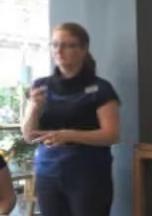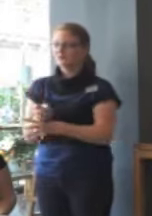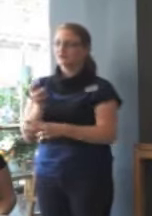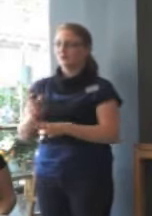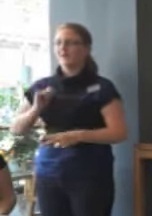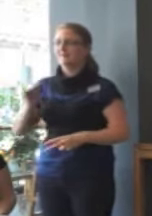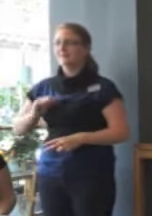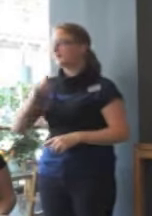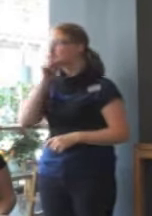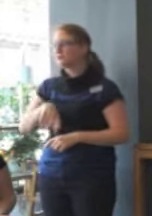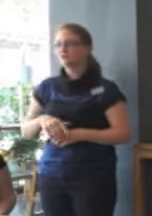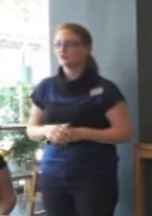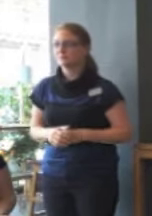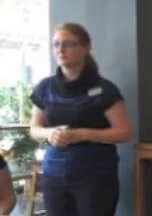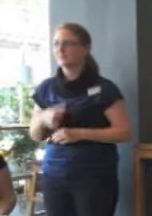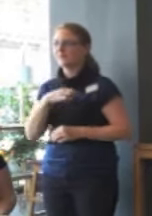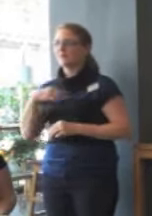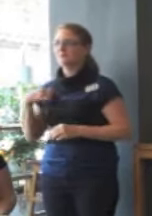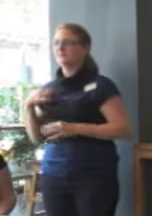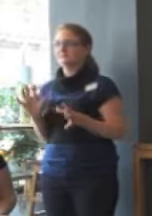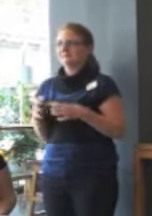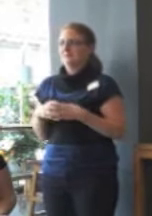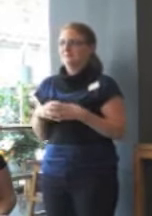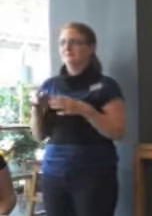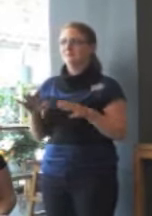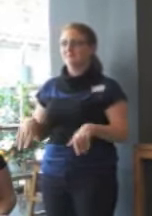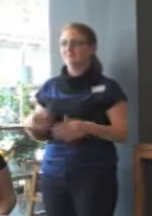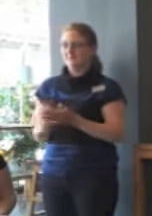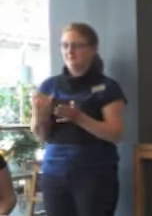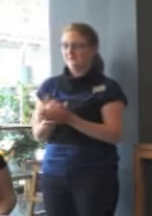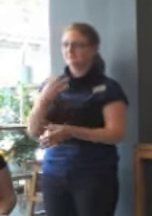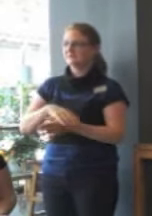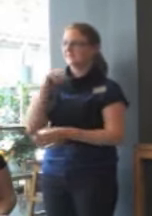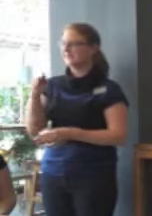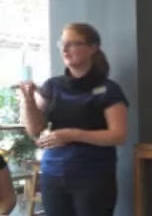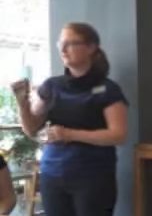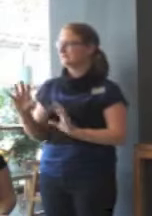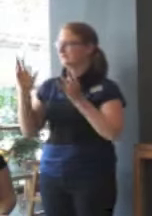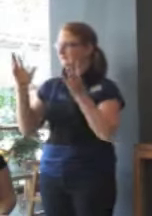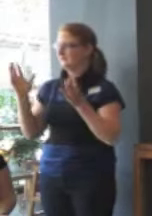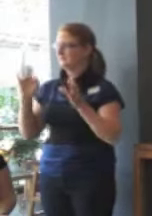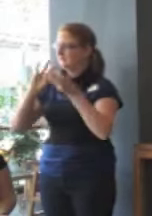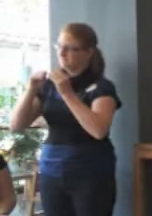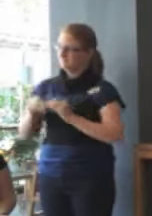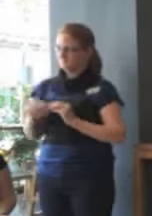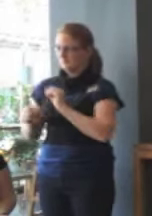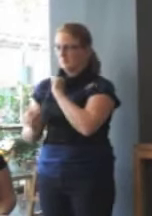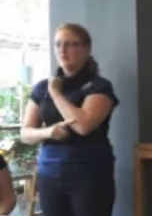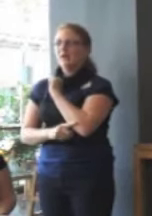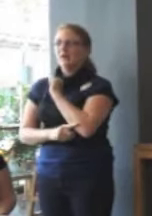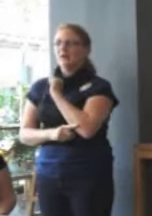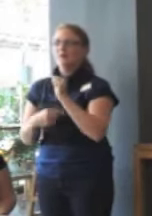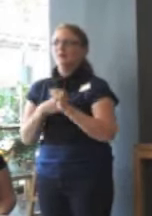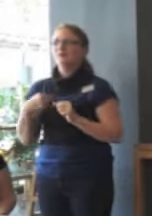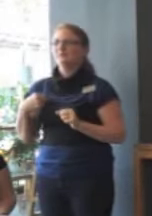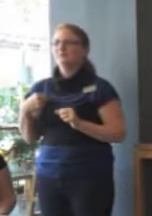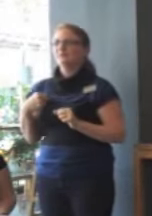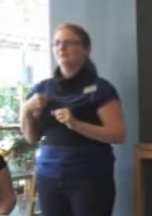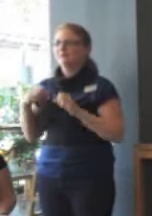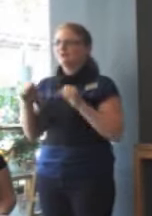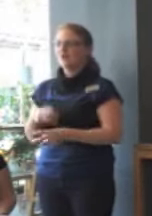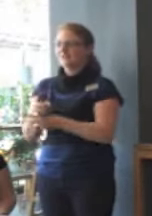har tillsammans inom Svenskt Näringsliv tagit fram en modell som vi nu håller på och